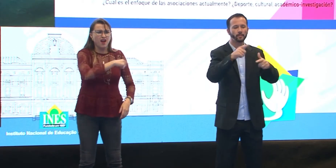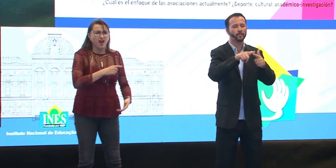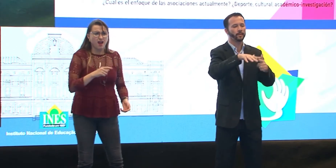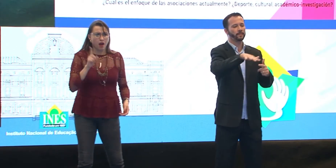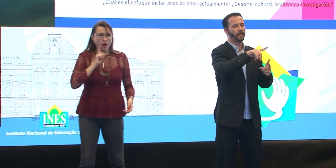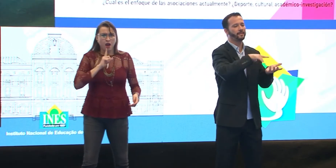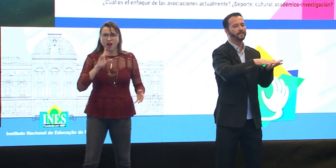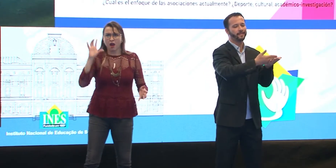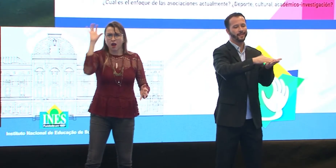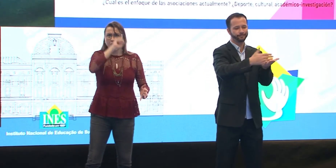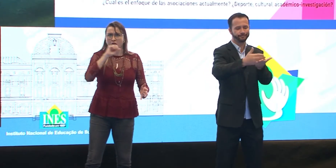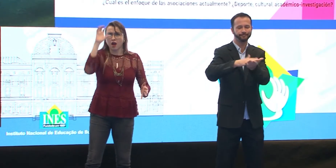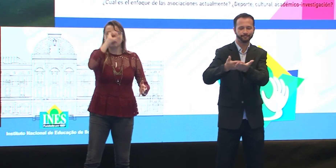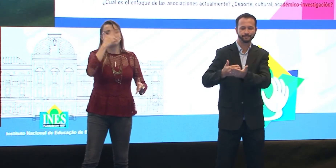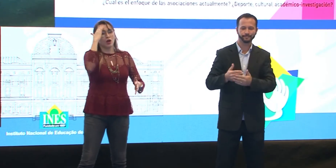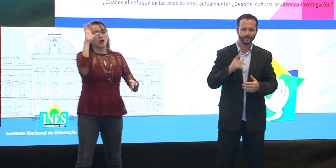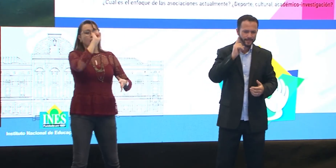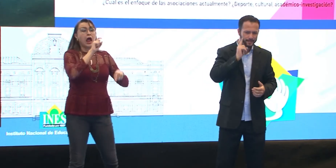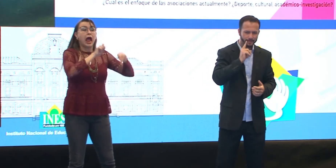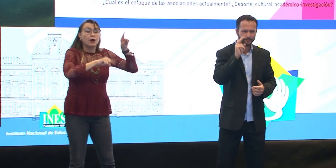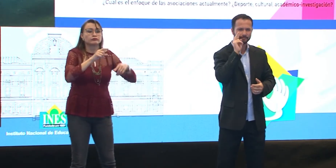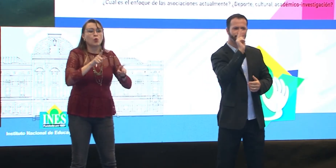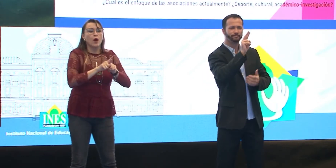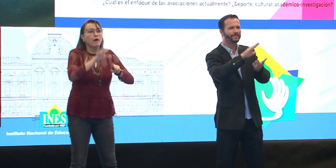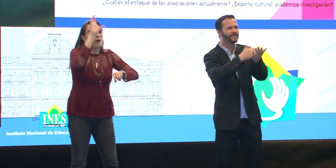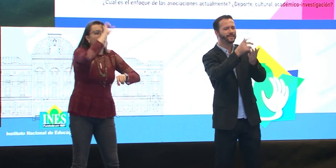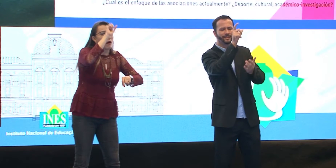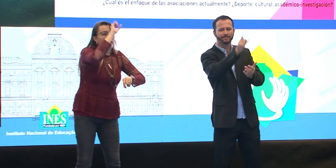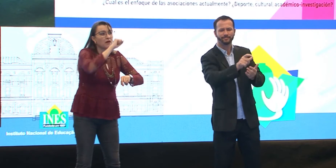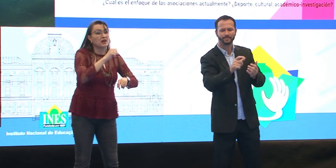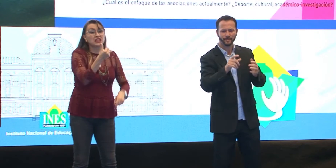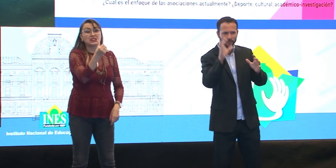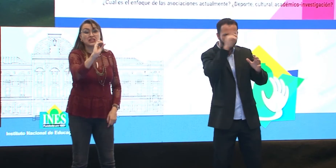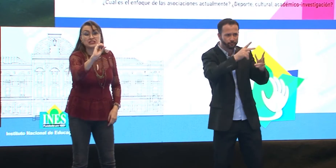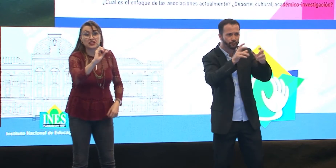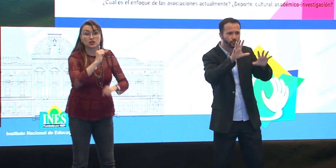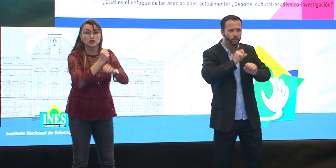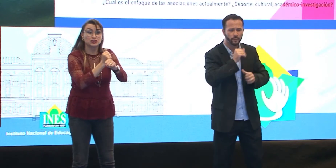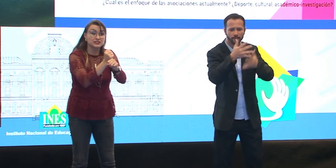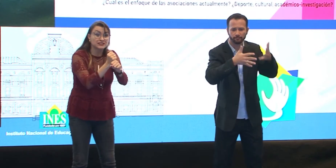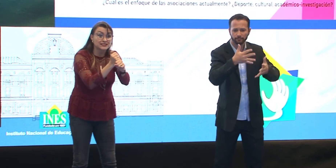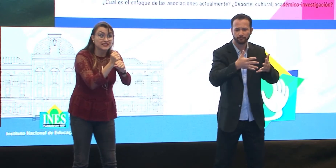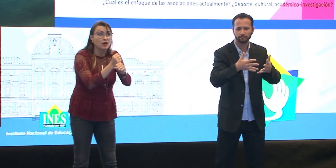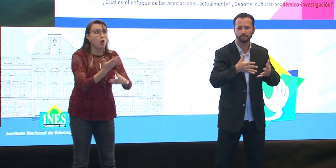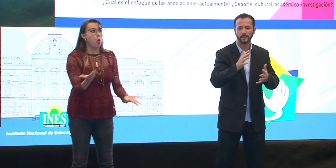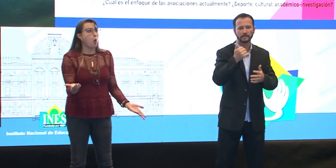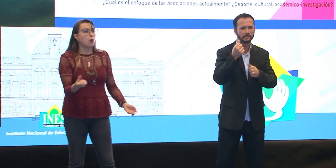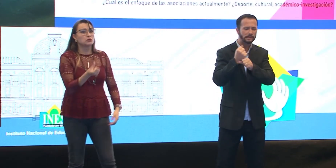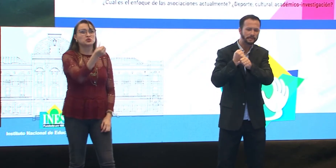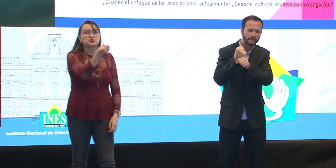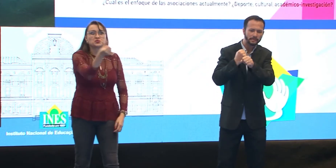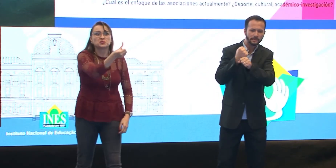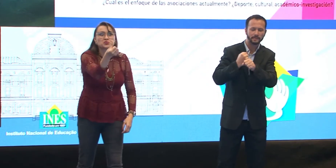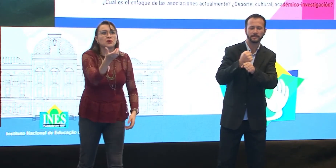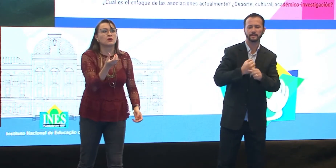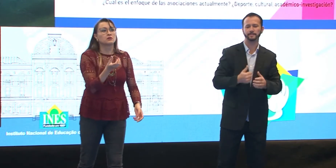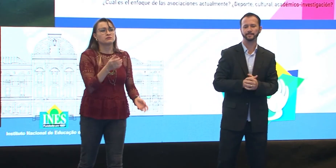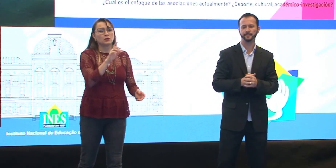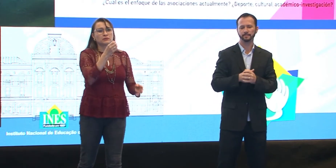são os intérpretes que se apresentam nesses espaços, que são apresentados nesse espaço.